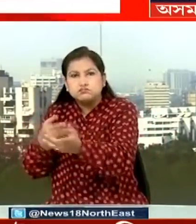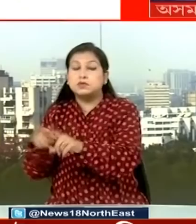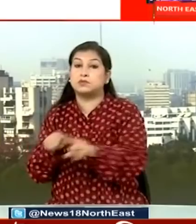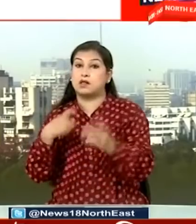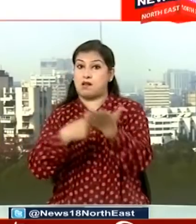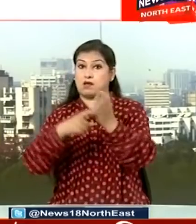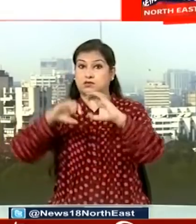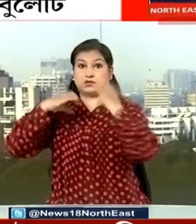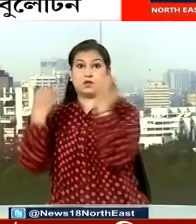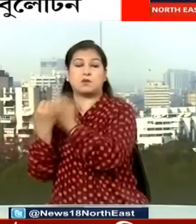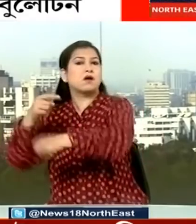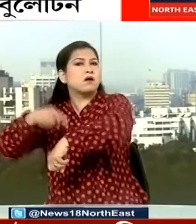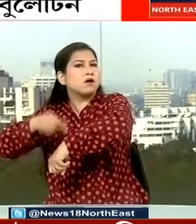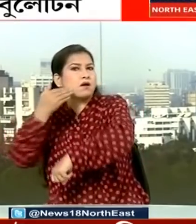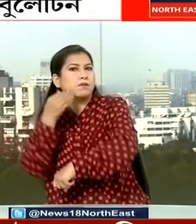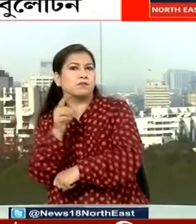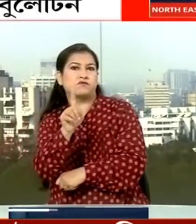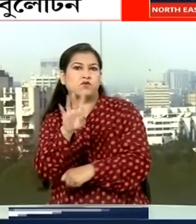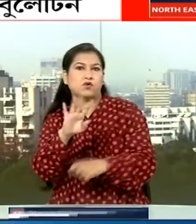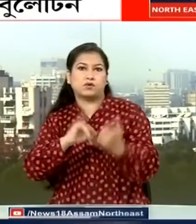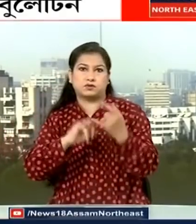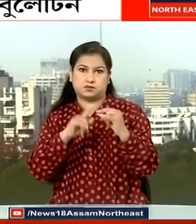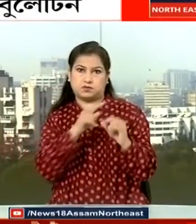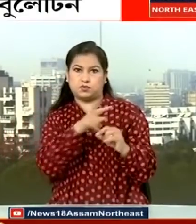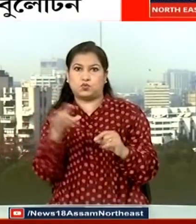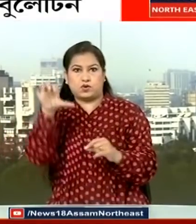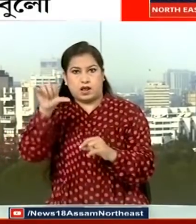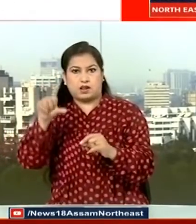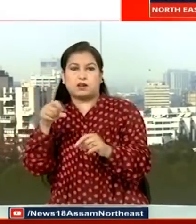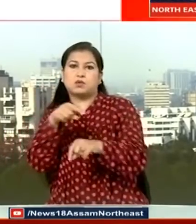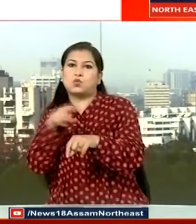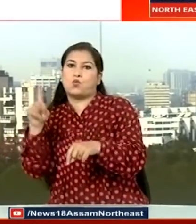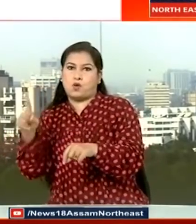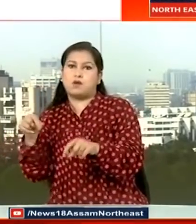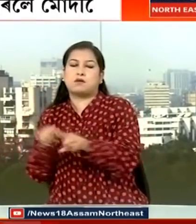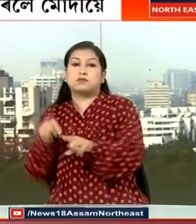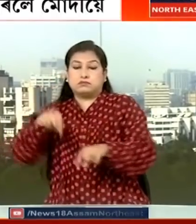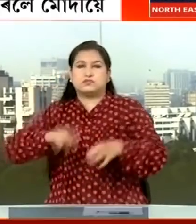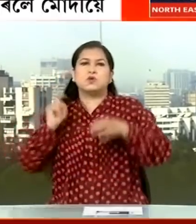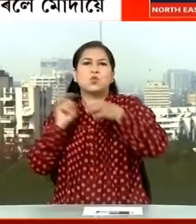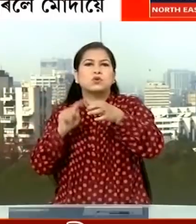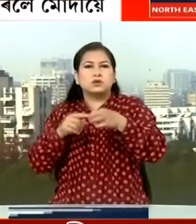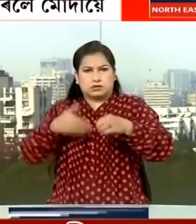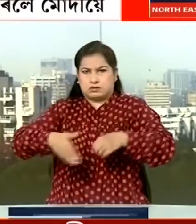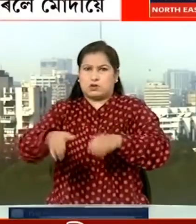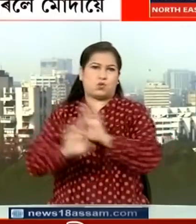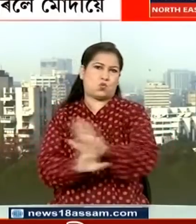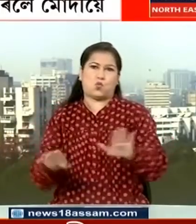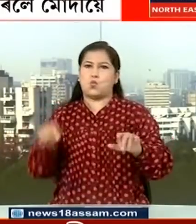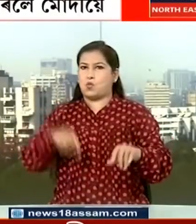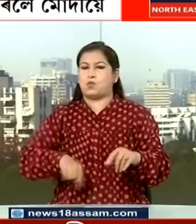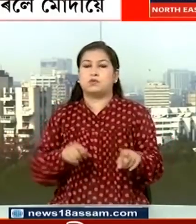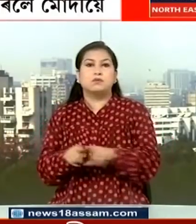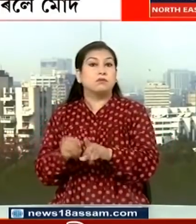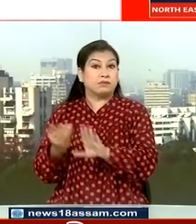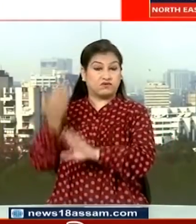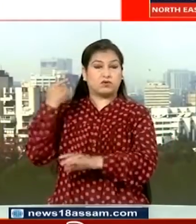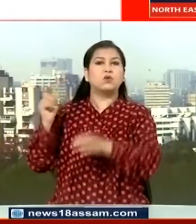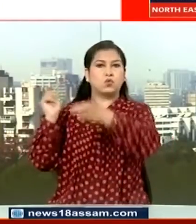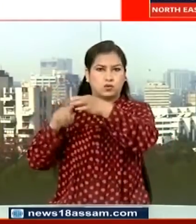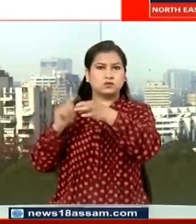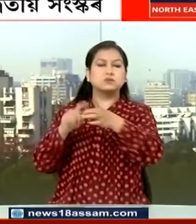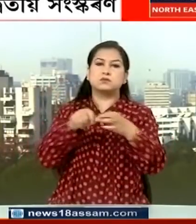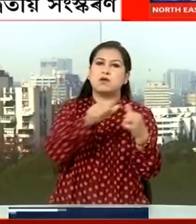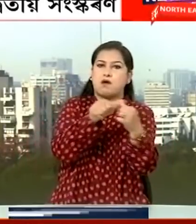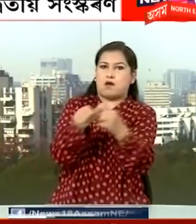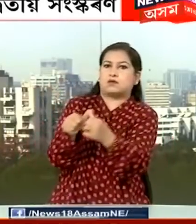14 सितंबर के बाद 9 बजे से 1 बजे तक होगी। इस बार संसद में प्रश्नकाल नहीं होगा, हालांकि अंतरांकित प्रश्नों के जवाब सदन के